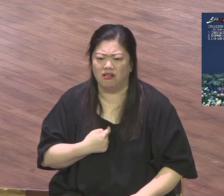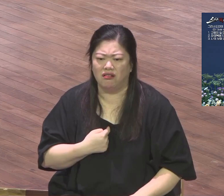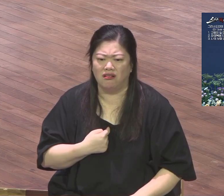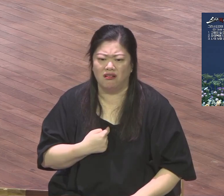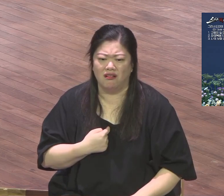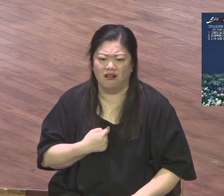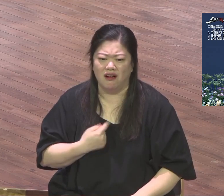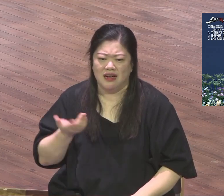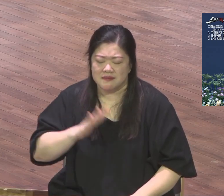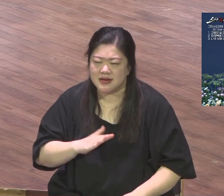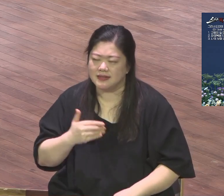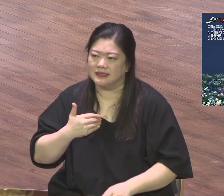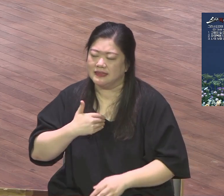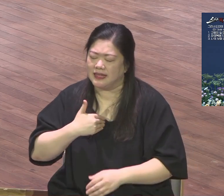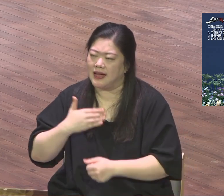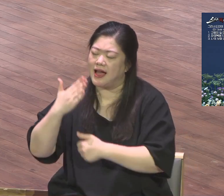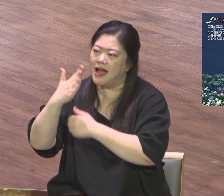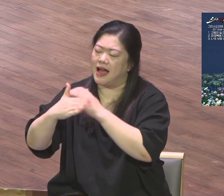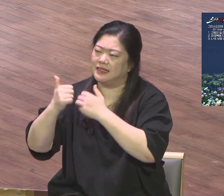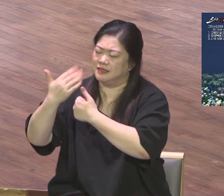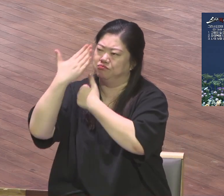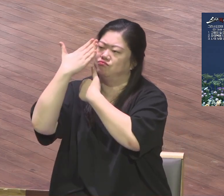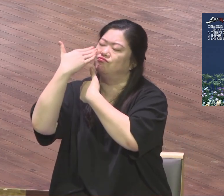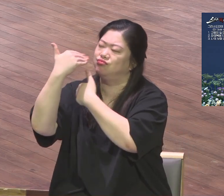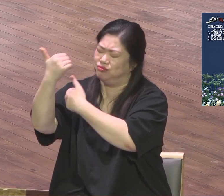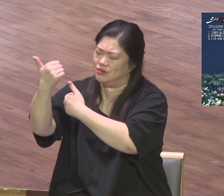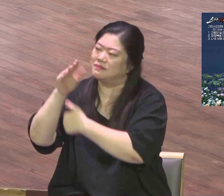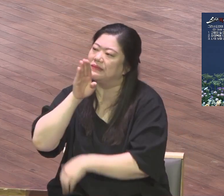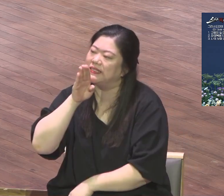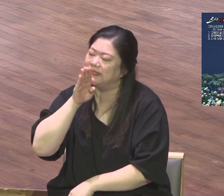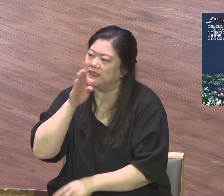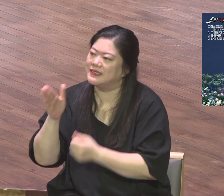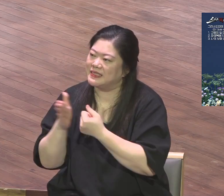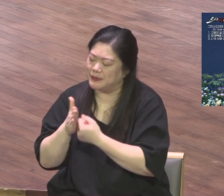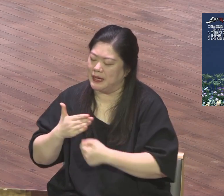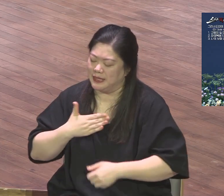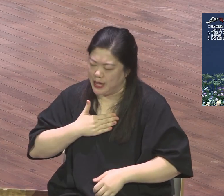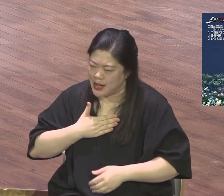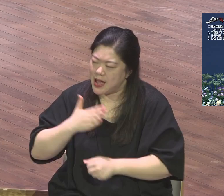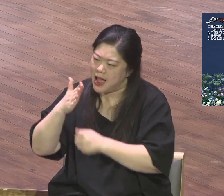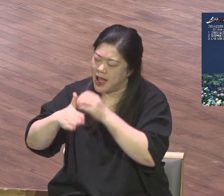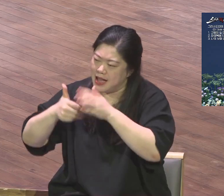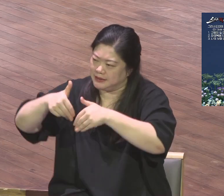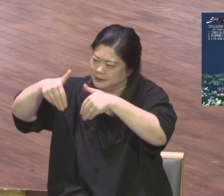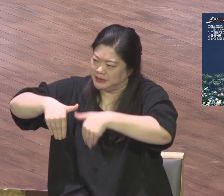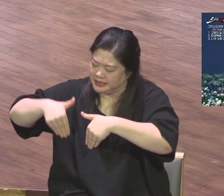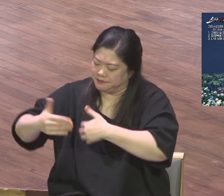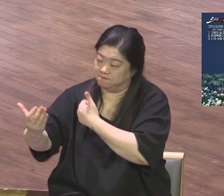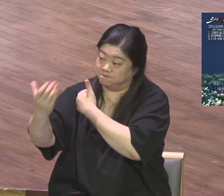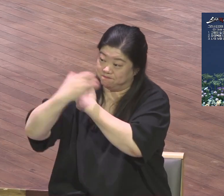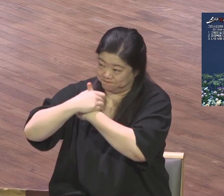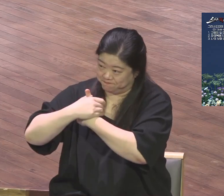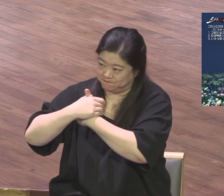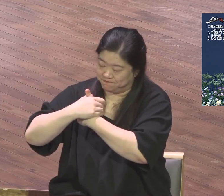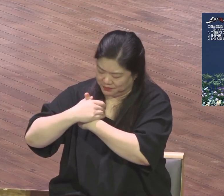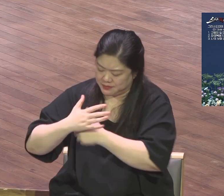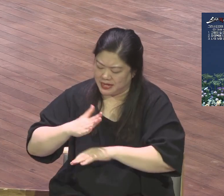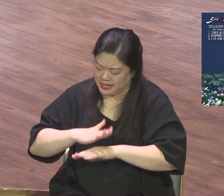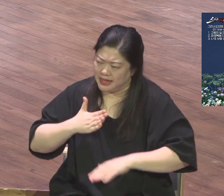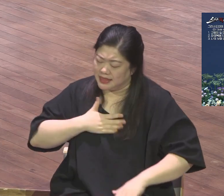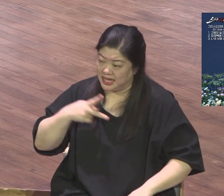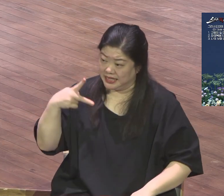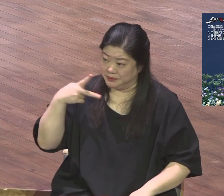부르시면은 나는 하나님께 갈 수밖에 없습니다. 그러나 그럴지라도 나는 하나님의 종으로서 사역을 감당해 원하면 힘을 주세요.